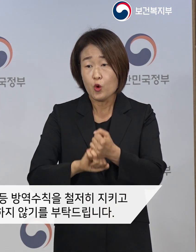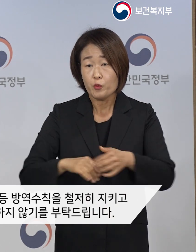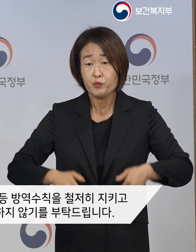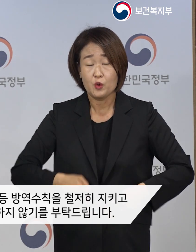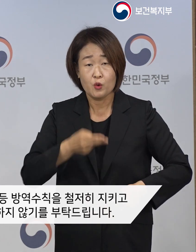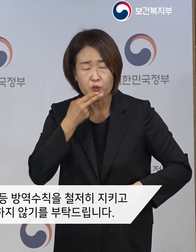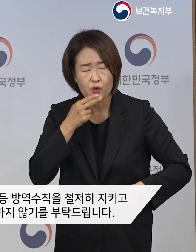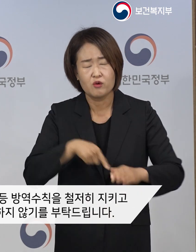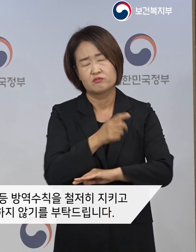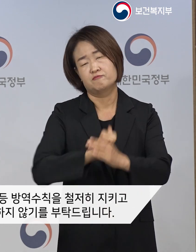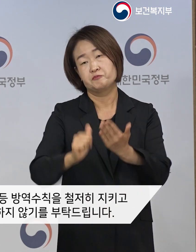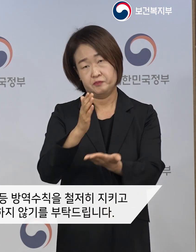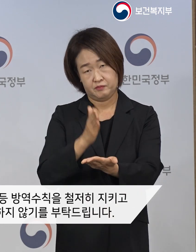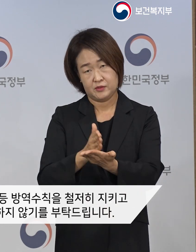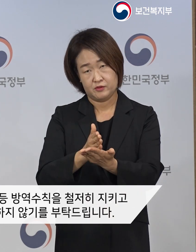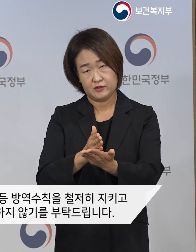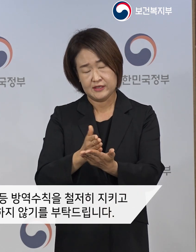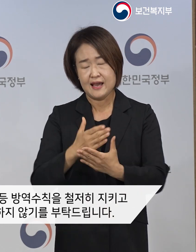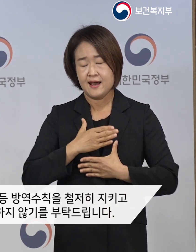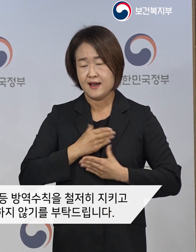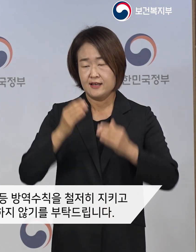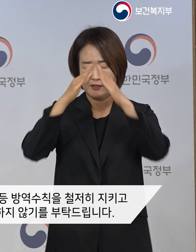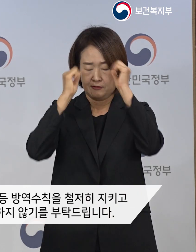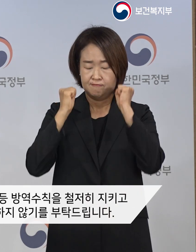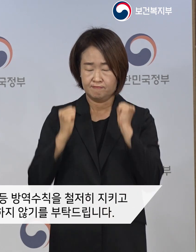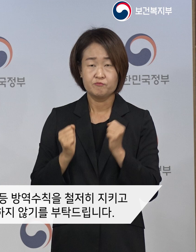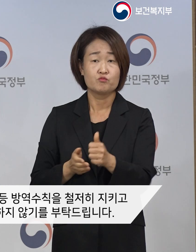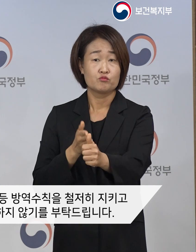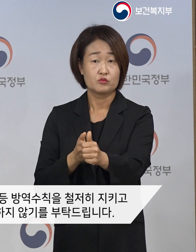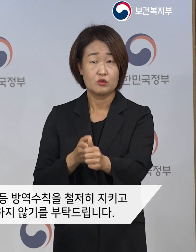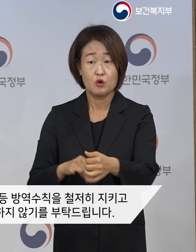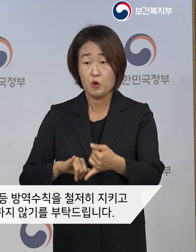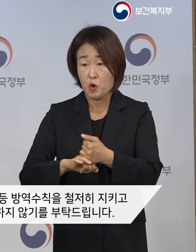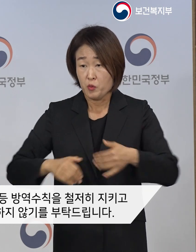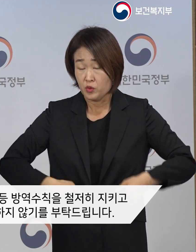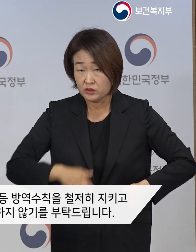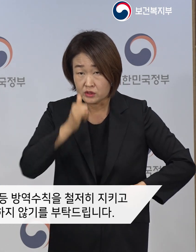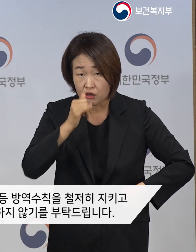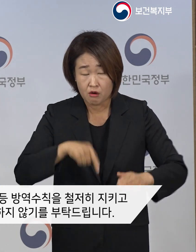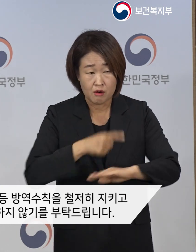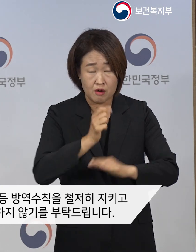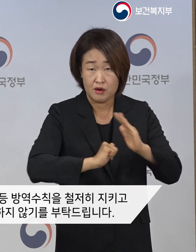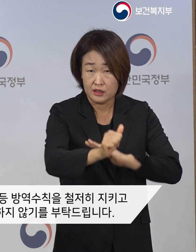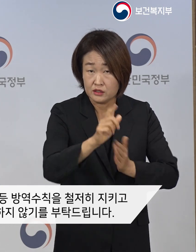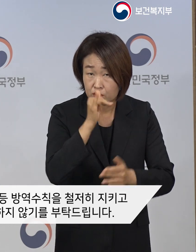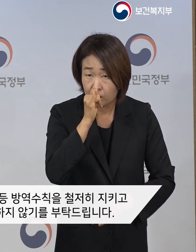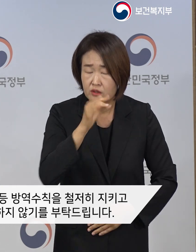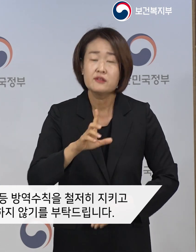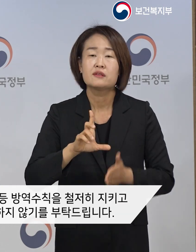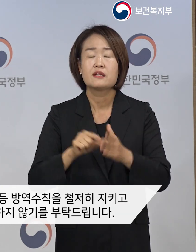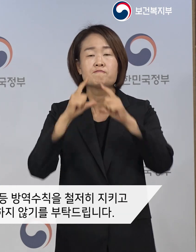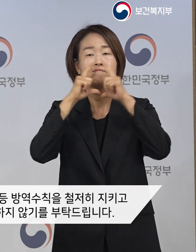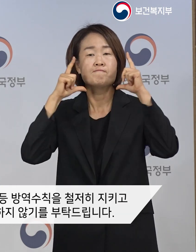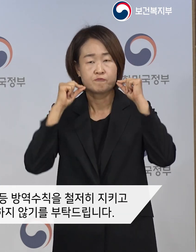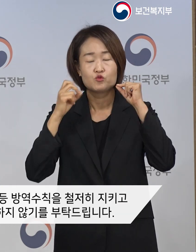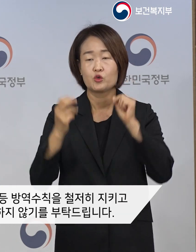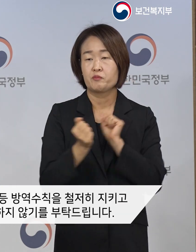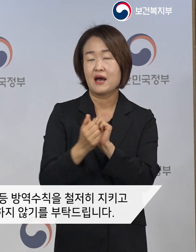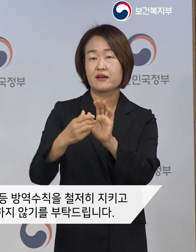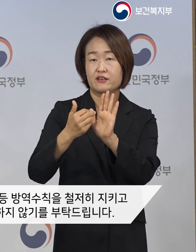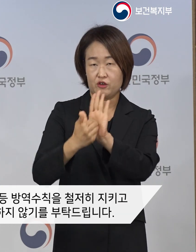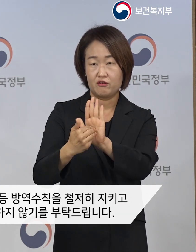불가피하게 외출을 하시더라도 마스크 착용 등 방역수칙을 철저히 지키고 사람이 많이 모이는